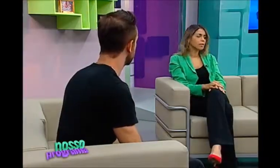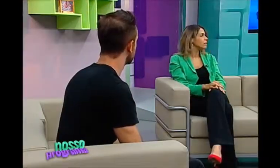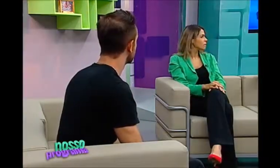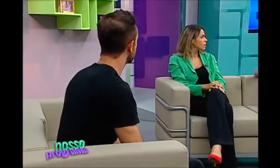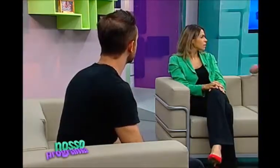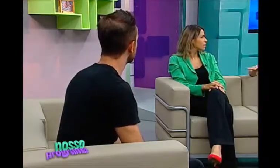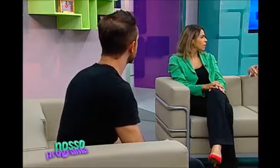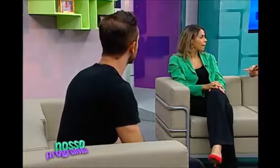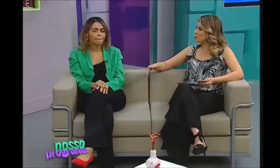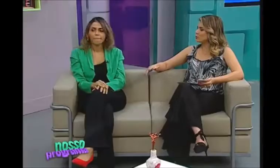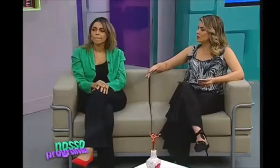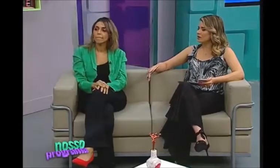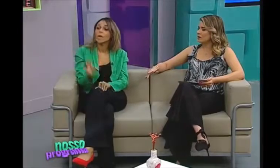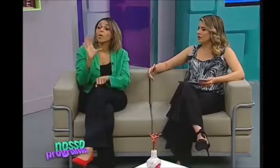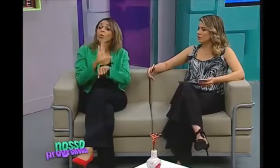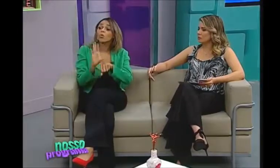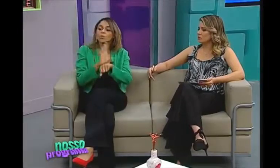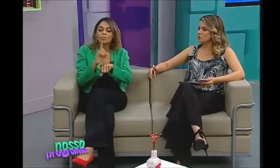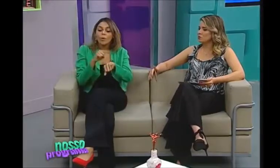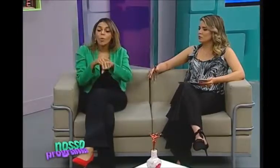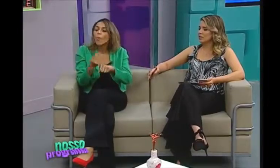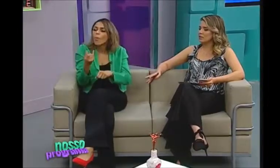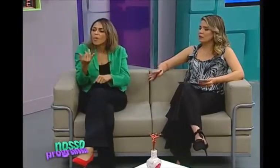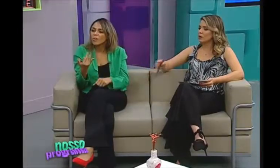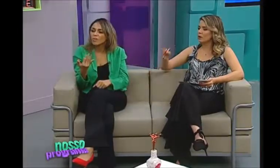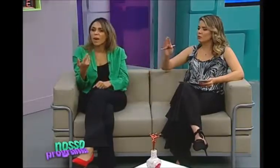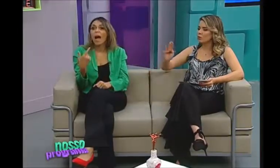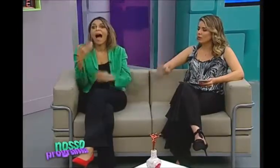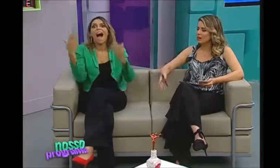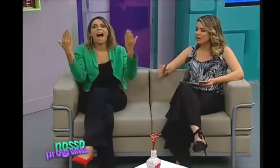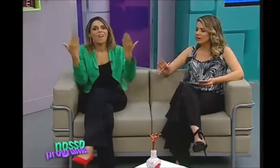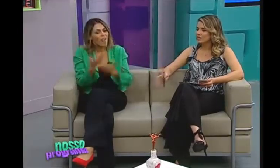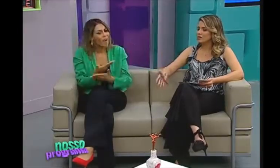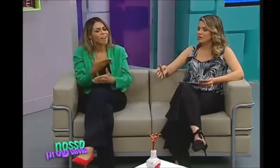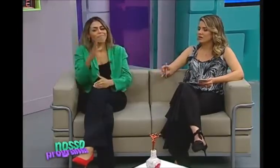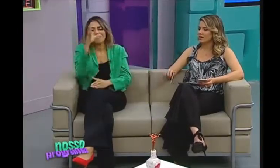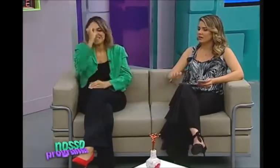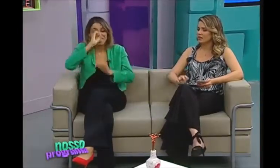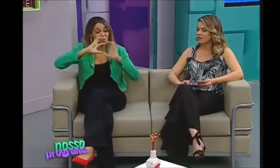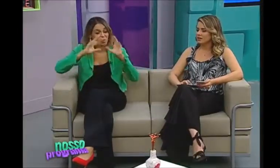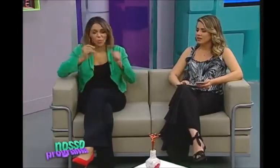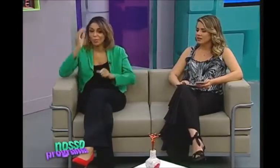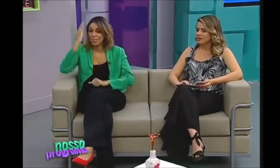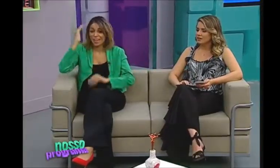Quanto tempo de curso, então, leva para a pessoa falar, não, agora eu tô craque, eu sei?